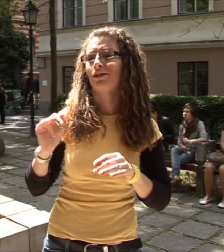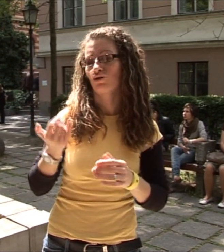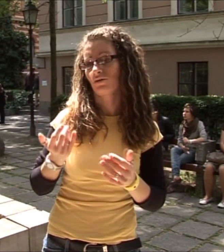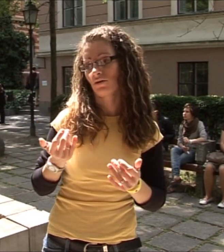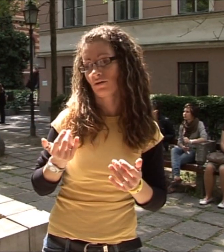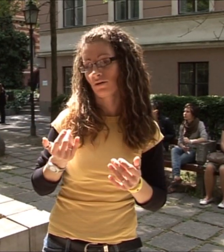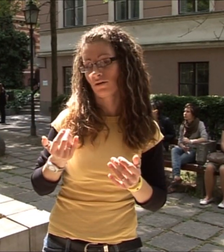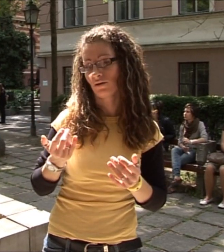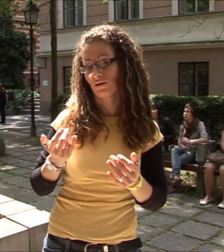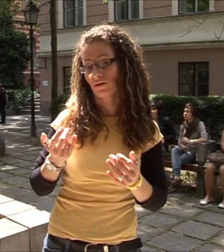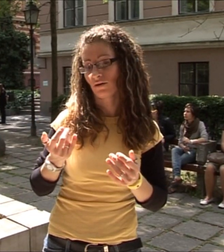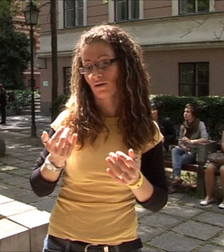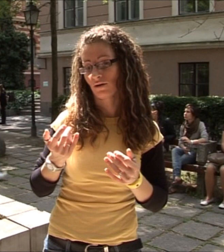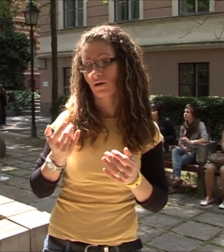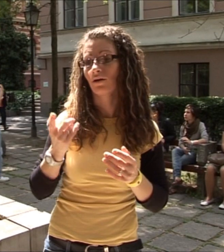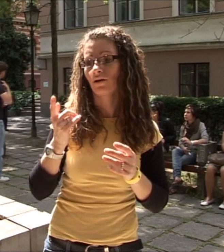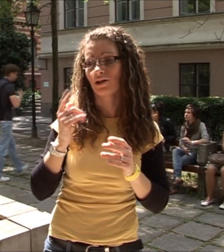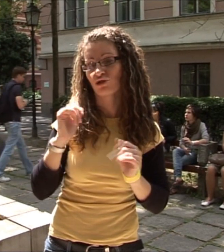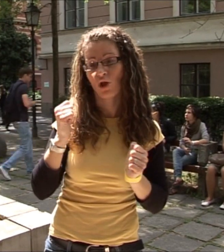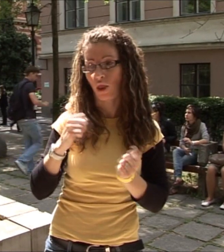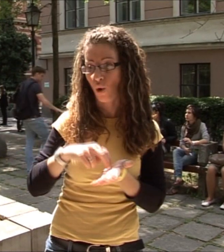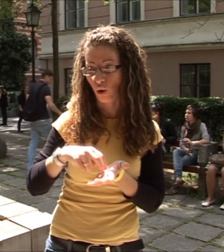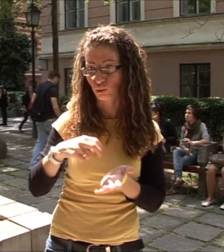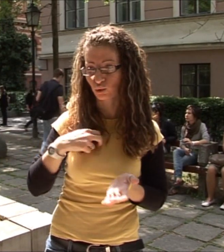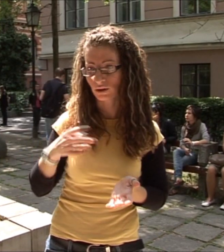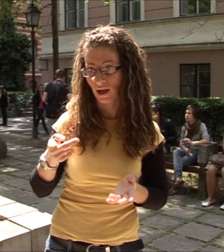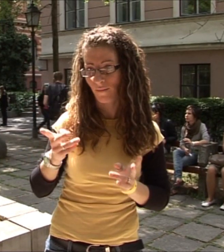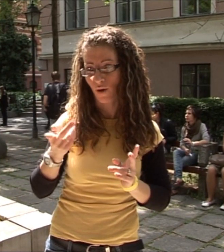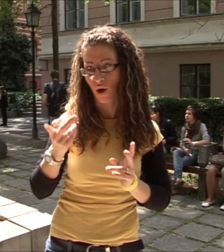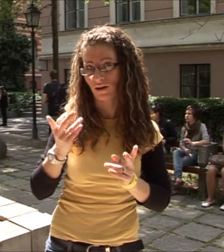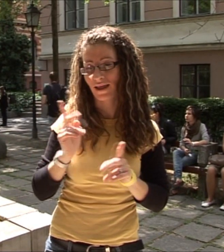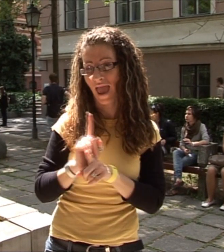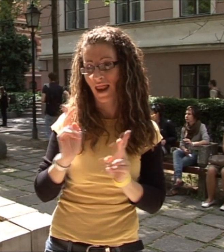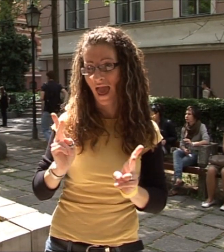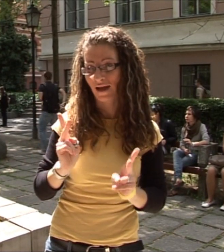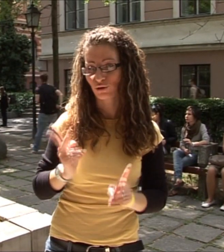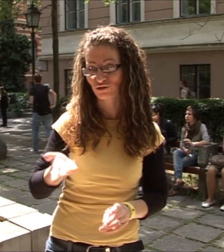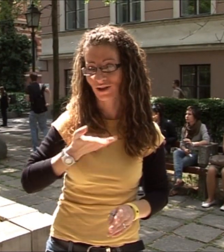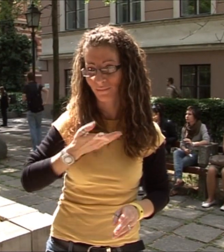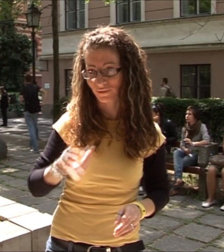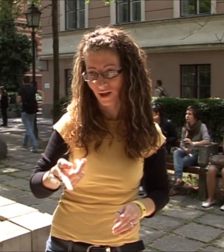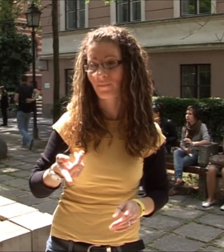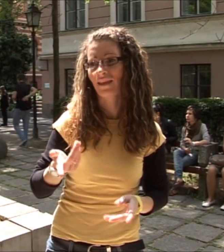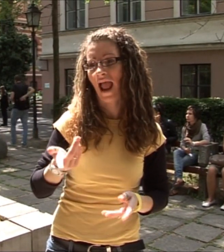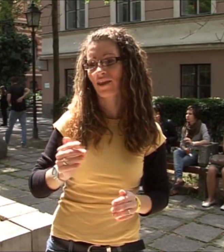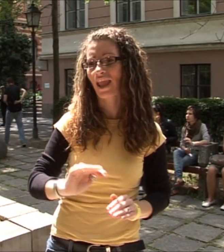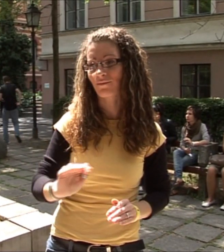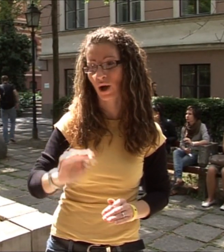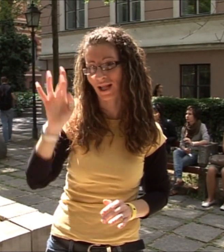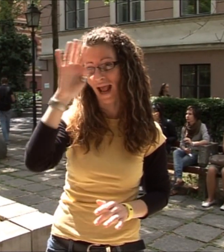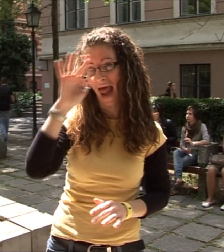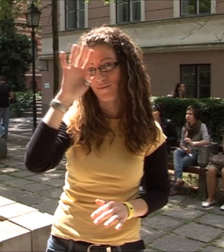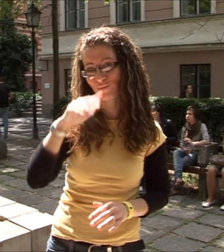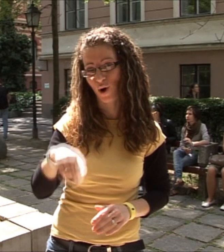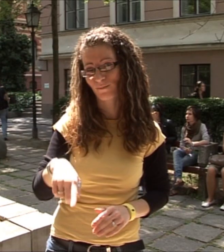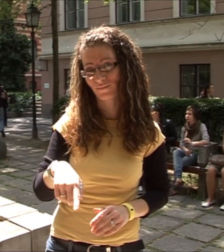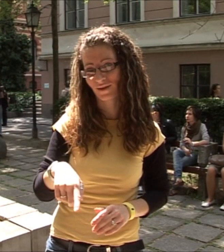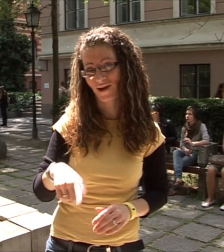hképzésből és nagyon örültem ennek hogy ilyen lehetőséget kaptam de a gyermekel